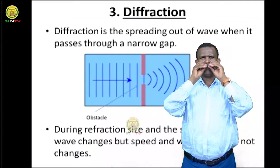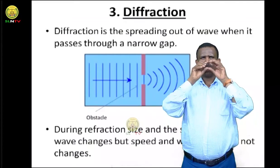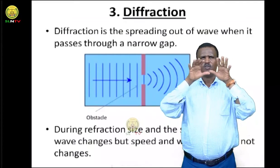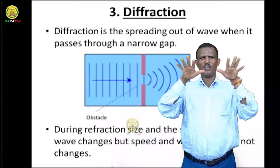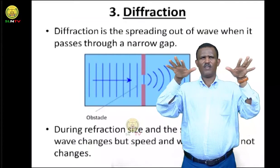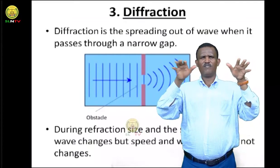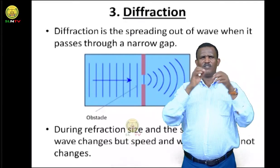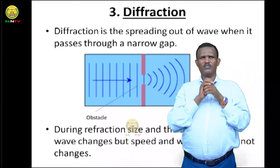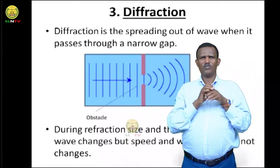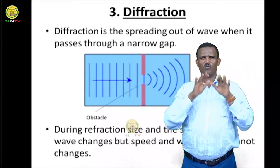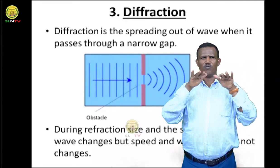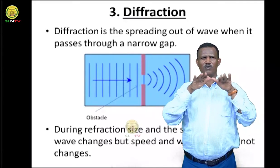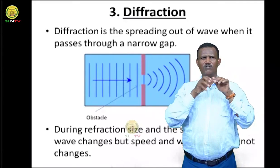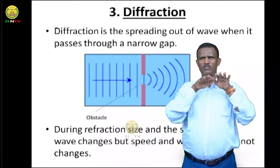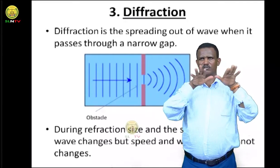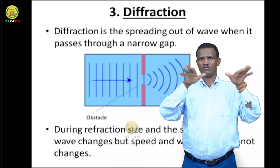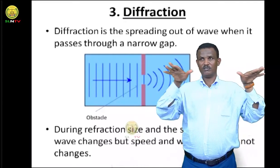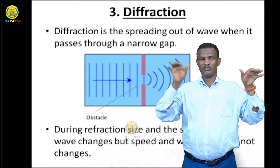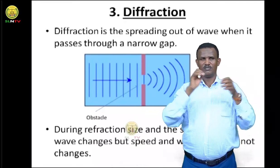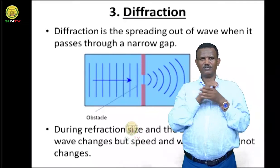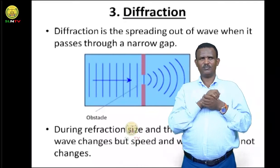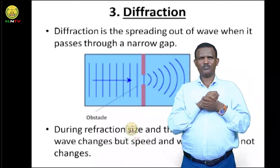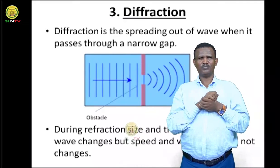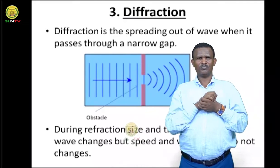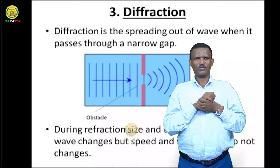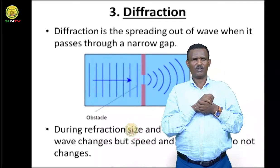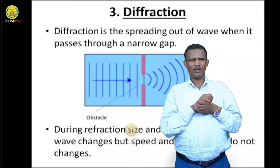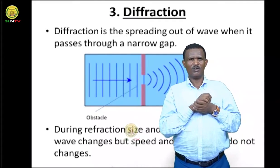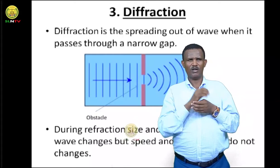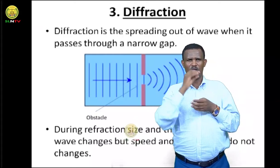of wave when it passes through a narrow gap sida sawirka ka